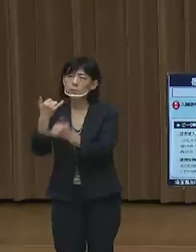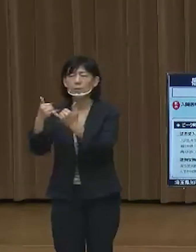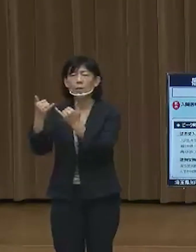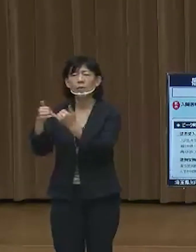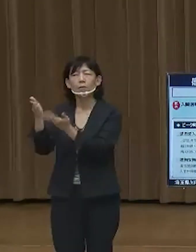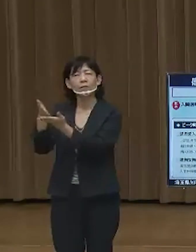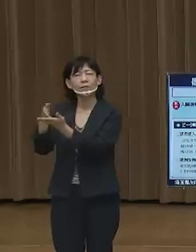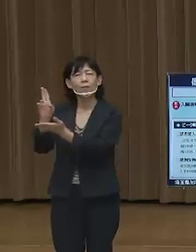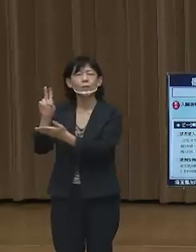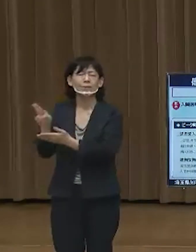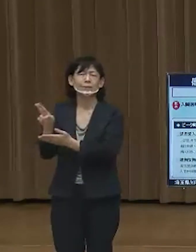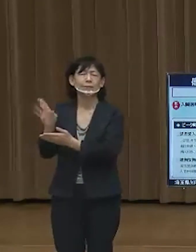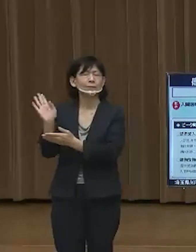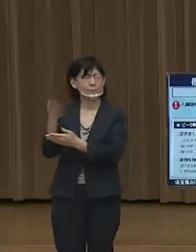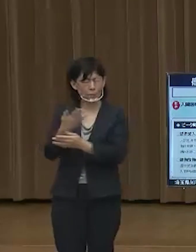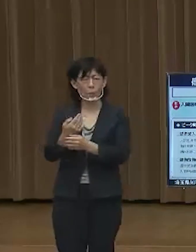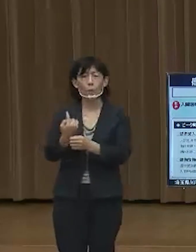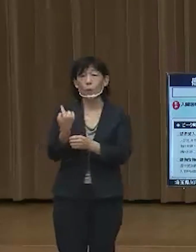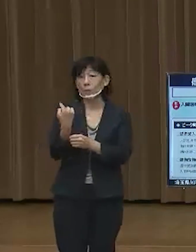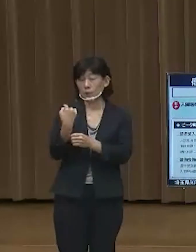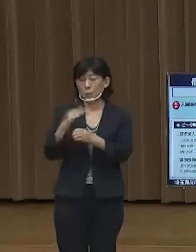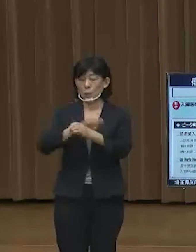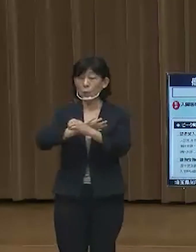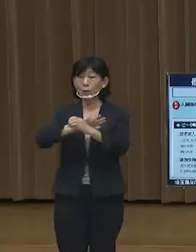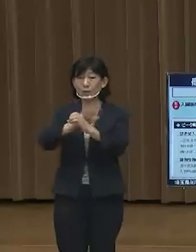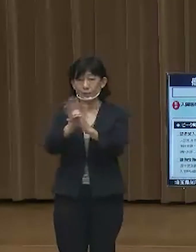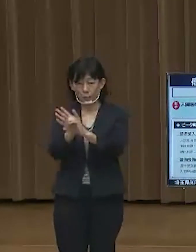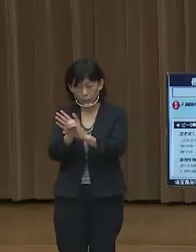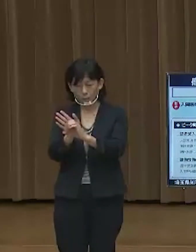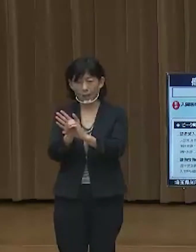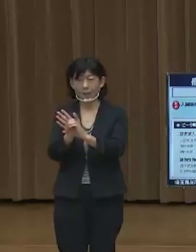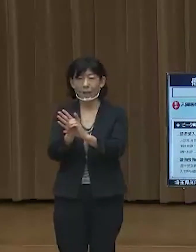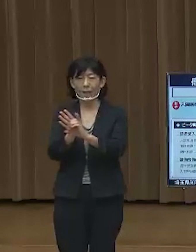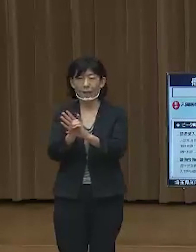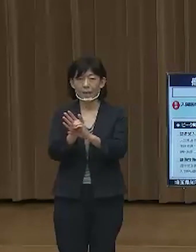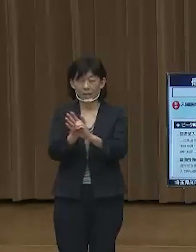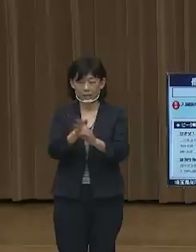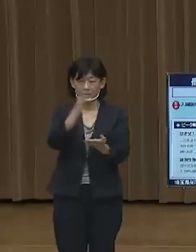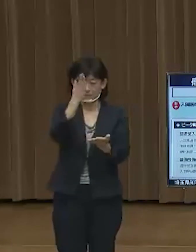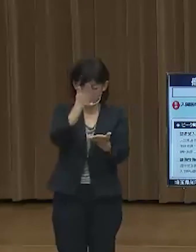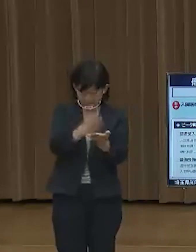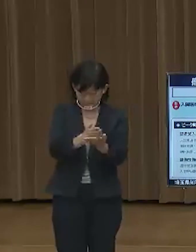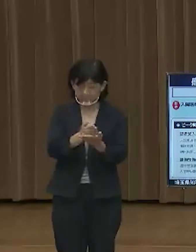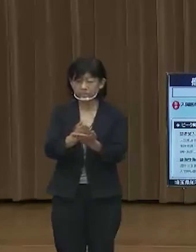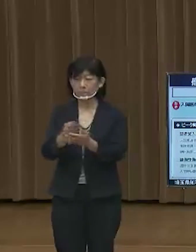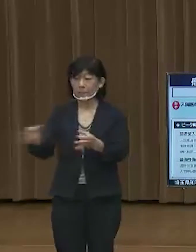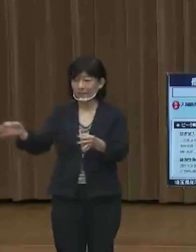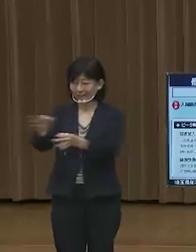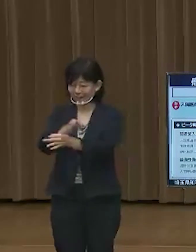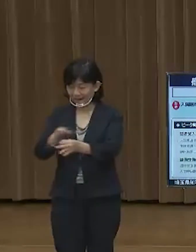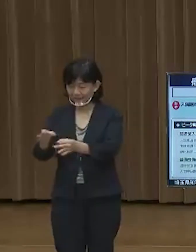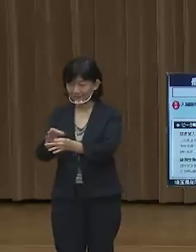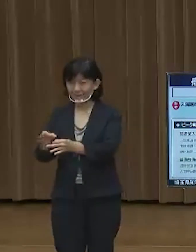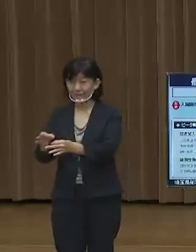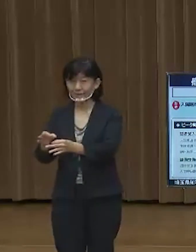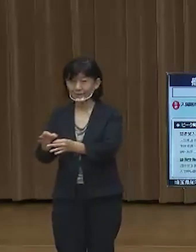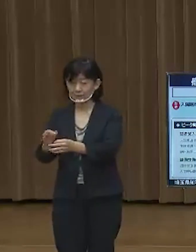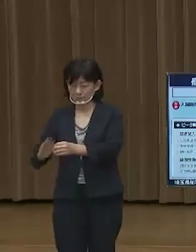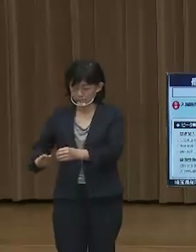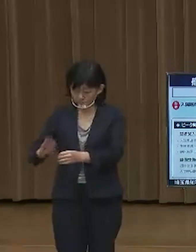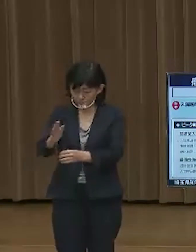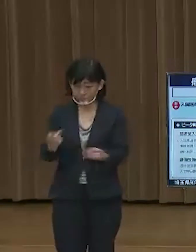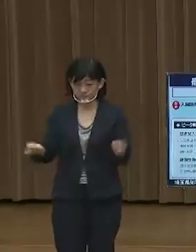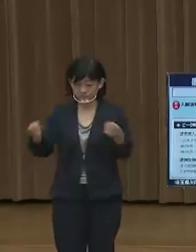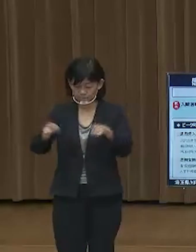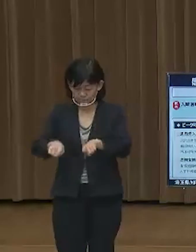で新型コロナウイルスの感染拡大防止と経済の両立を国民は一番望んでいるというふうに菅総理自身がお